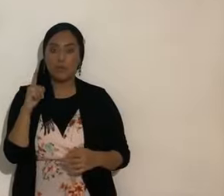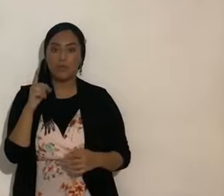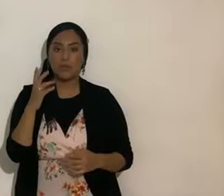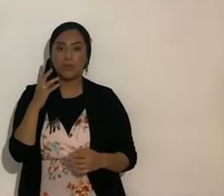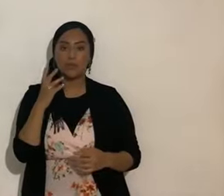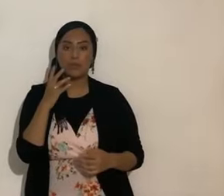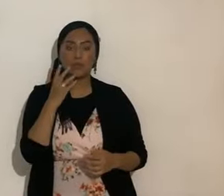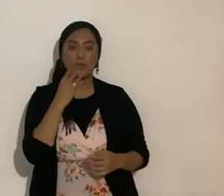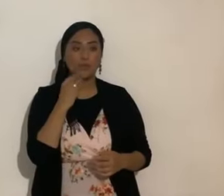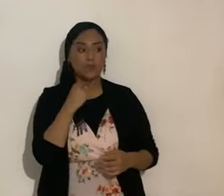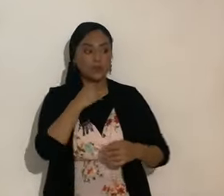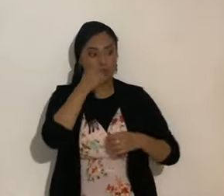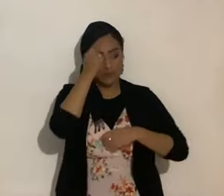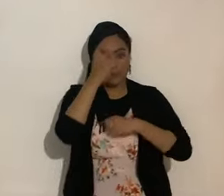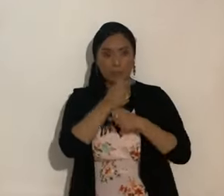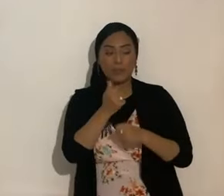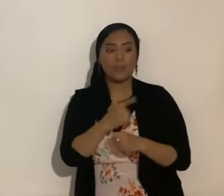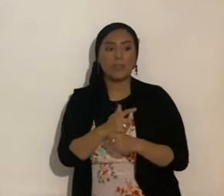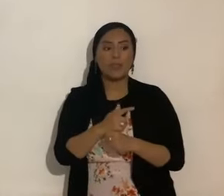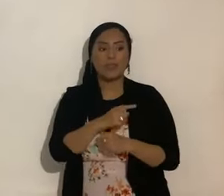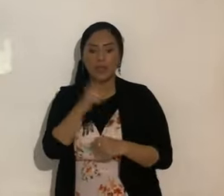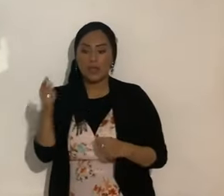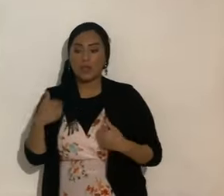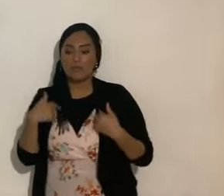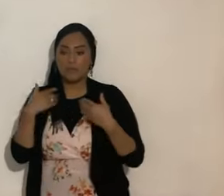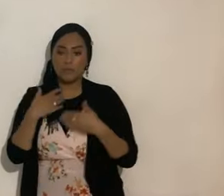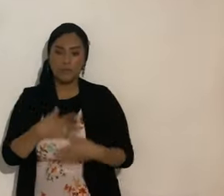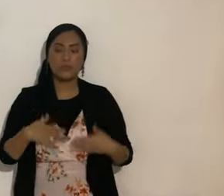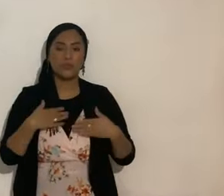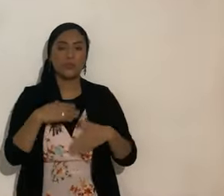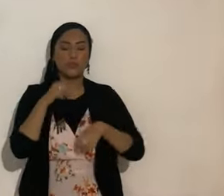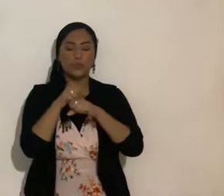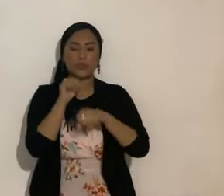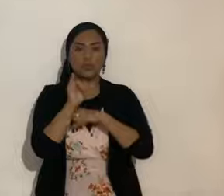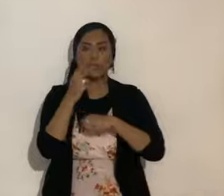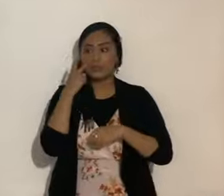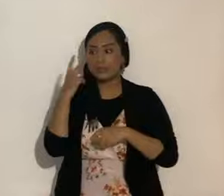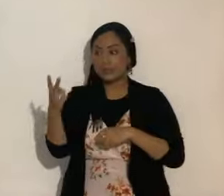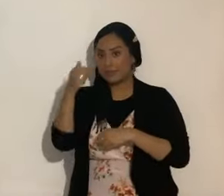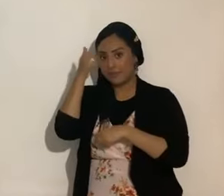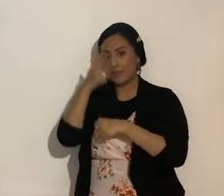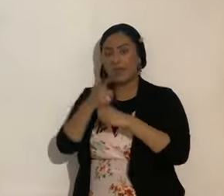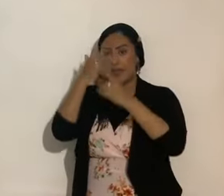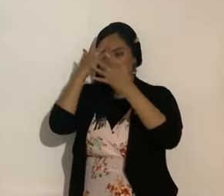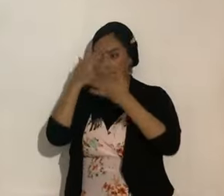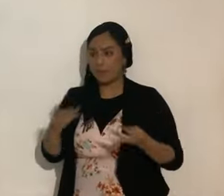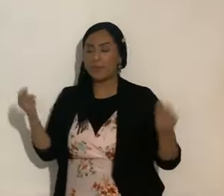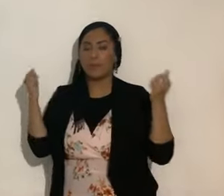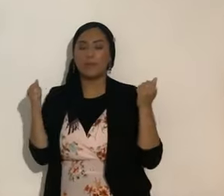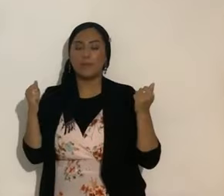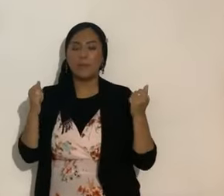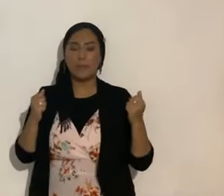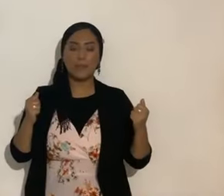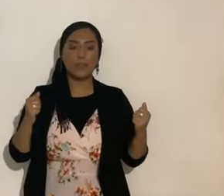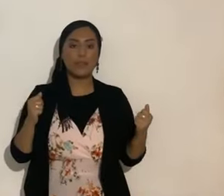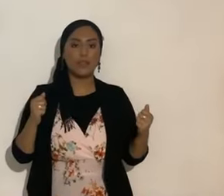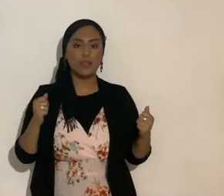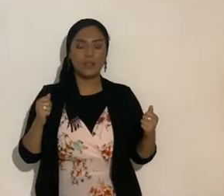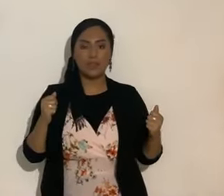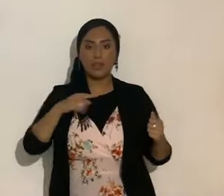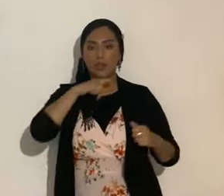o sea, los hermanos ahí, se hubieran regocijado en la sinagoga por ver a un hermano sanado o sano, que una